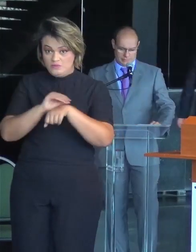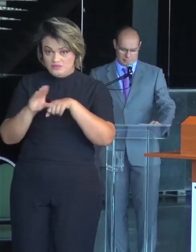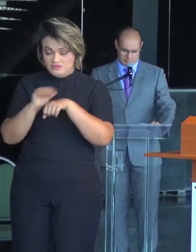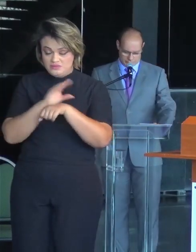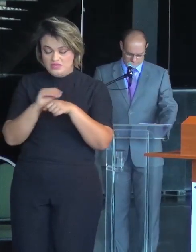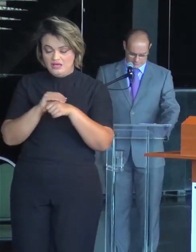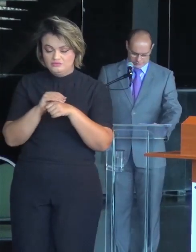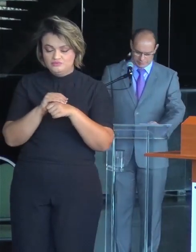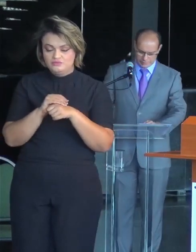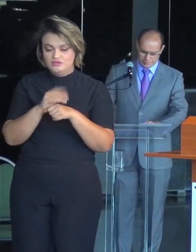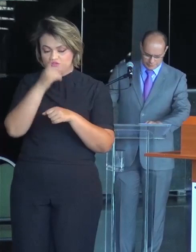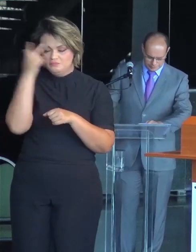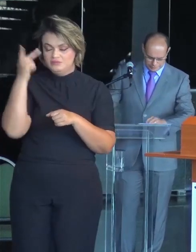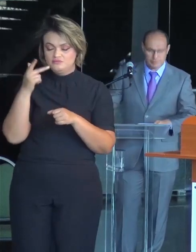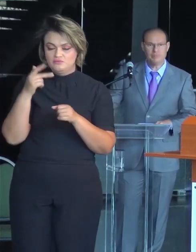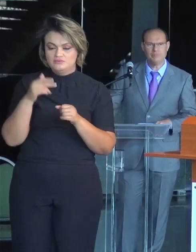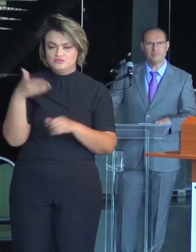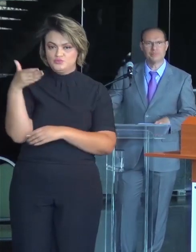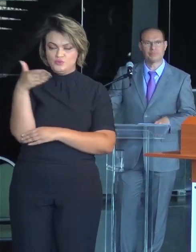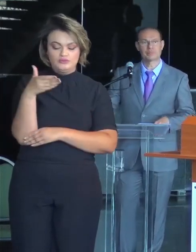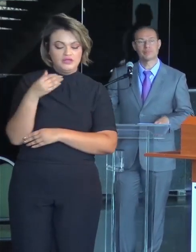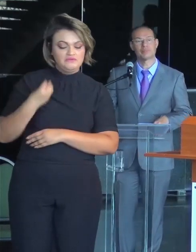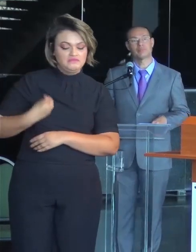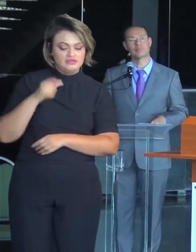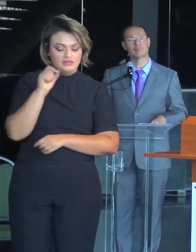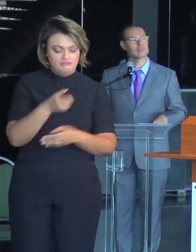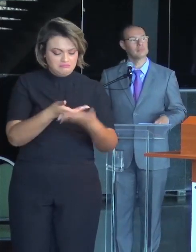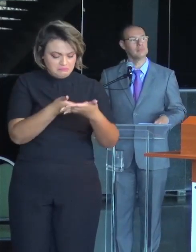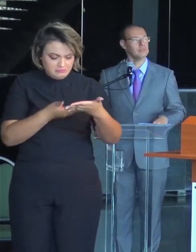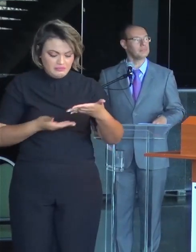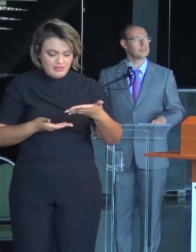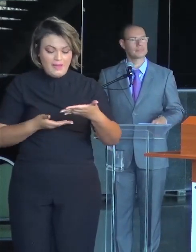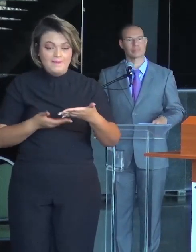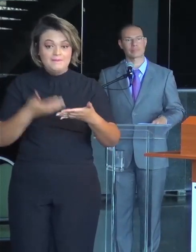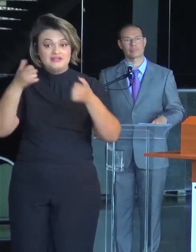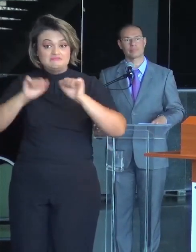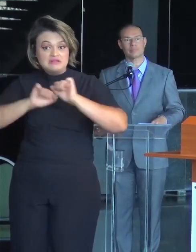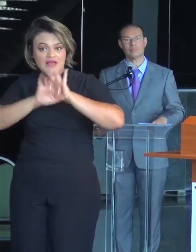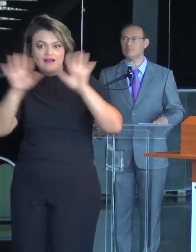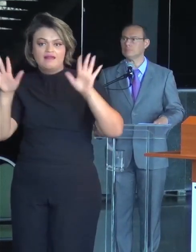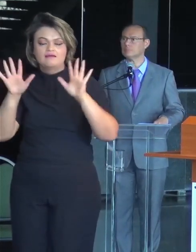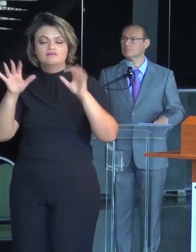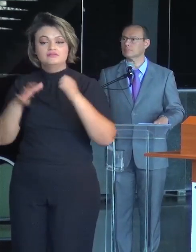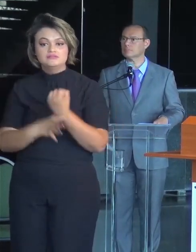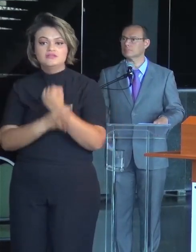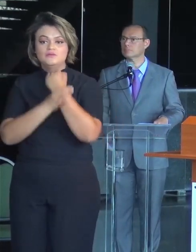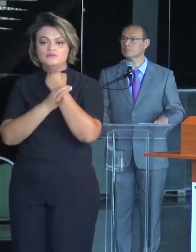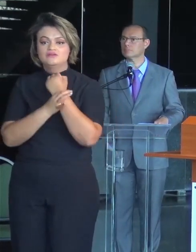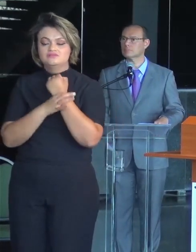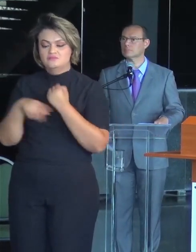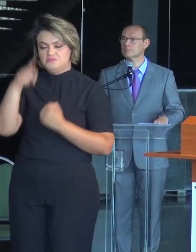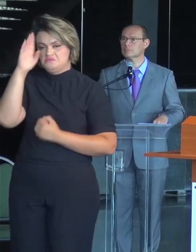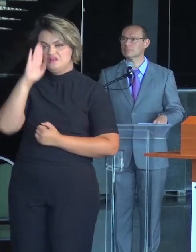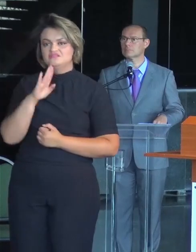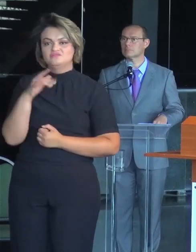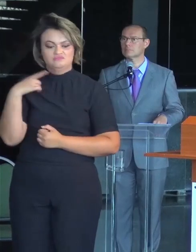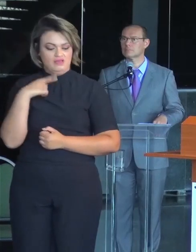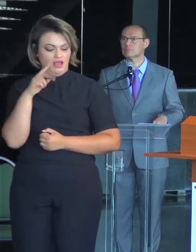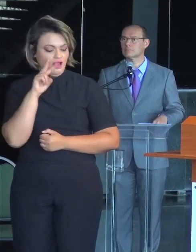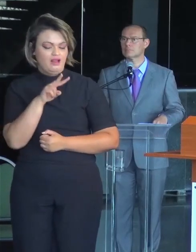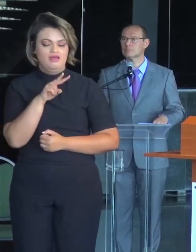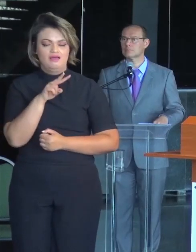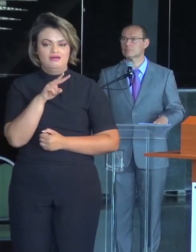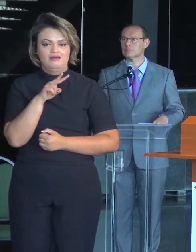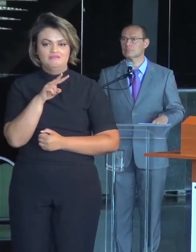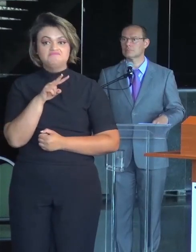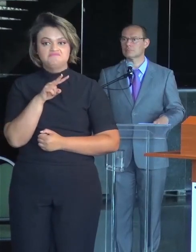de Registro de Hóspedes. Desta forma, trazendo transparência e segurança para o nosso país. Isso foi uma